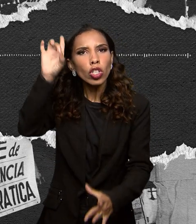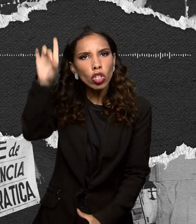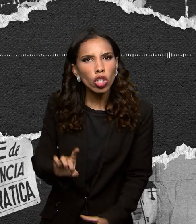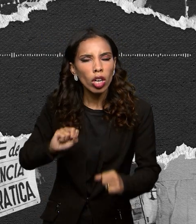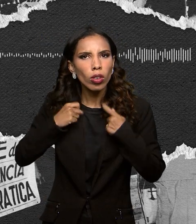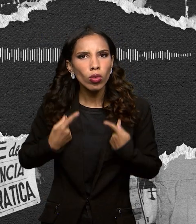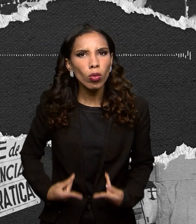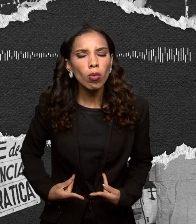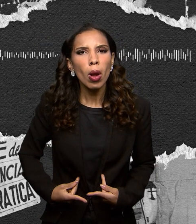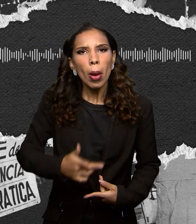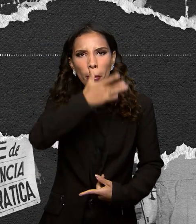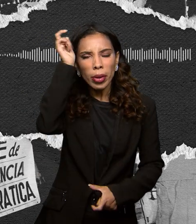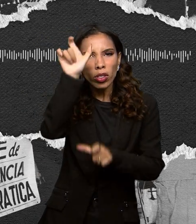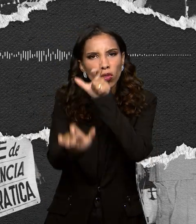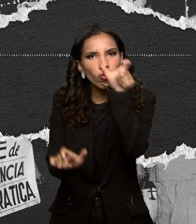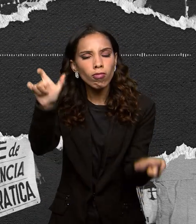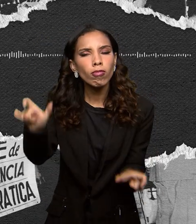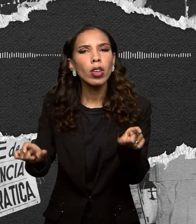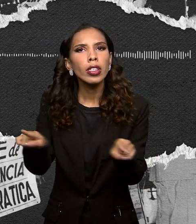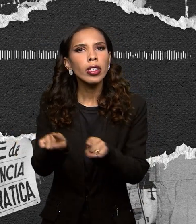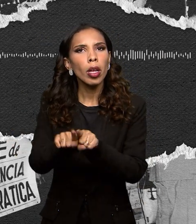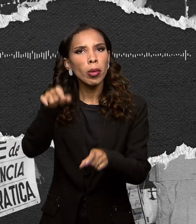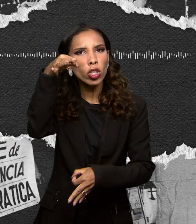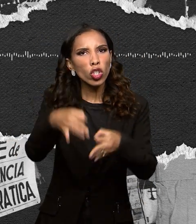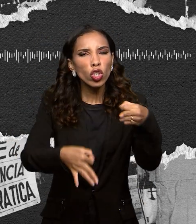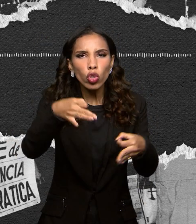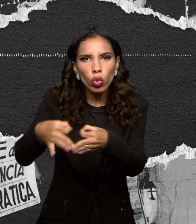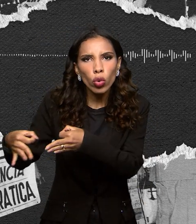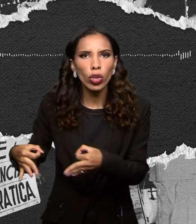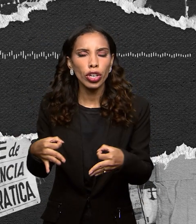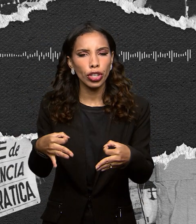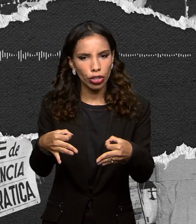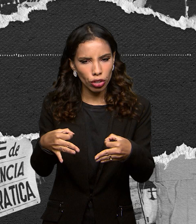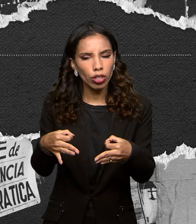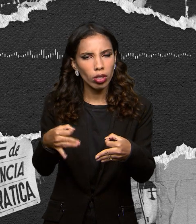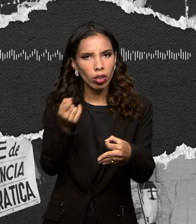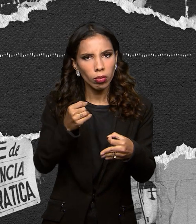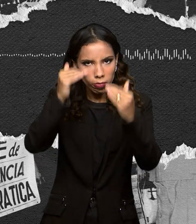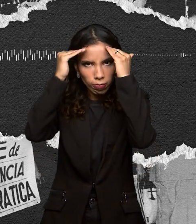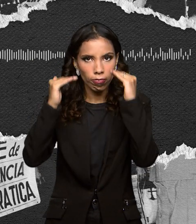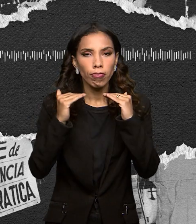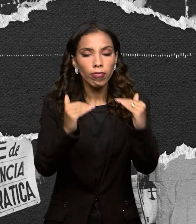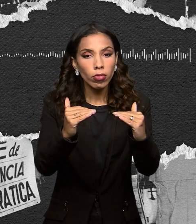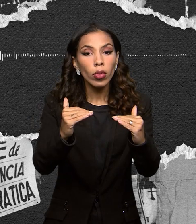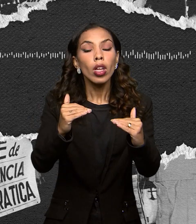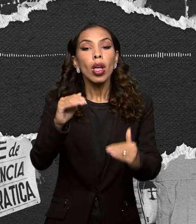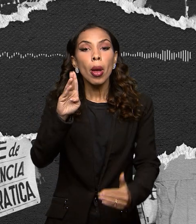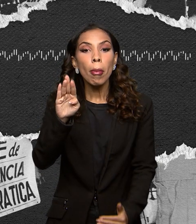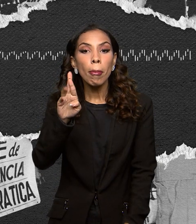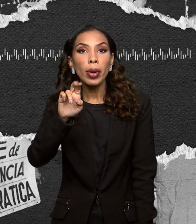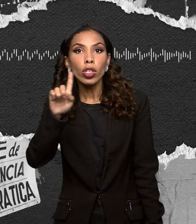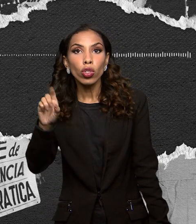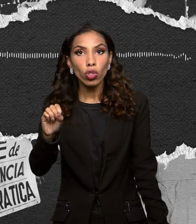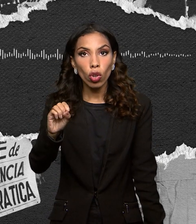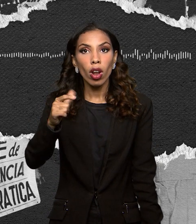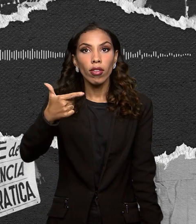humanos, da civilização, da ordem jurídica. Esse é o Brizola, no dia 28 de agosto